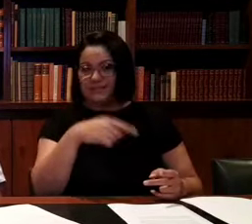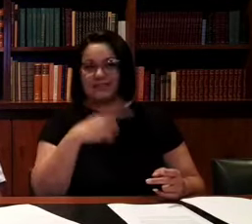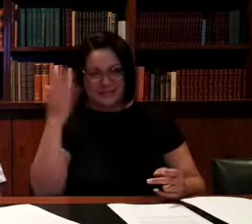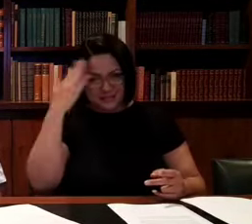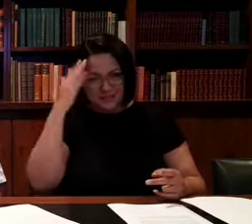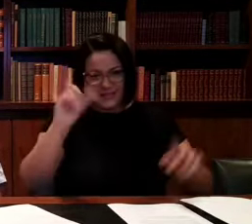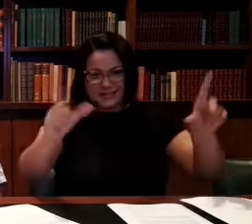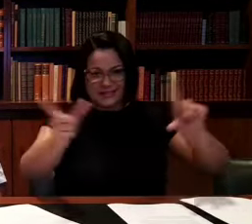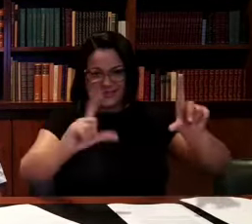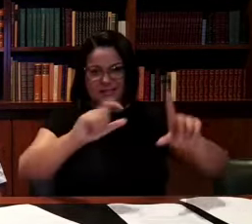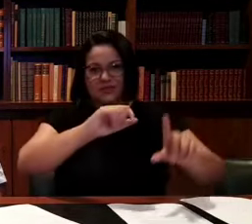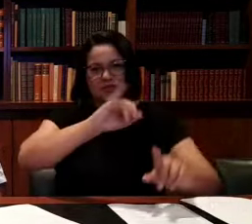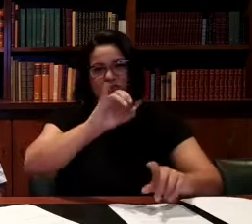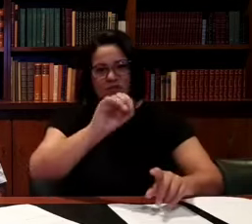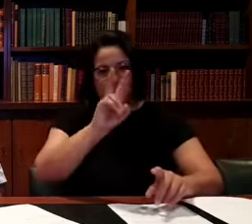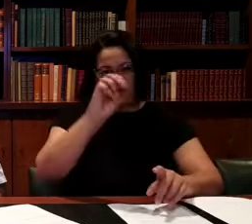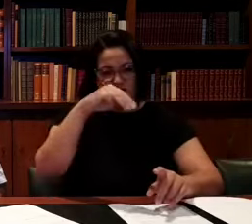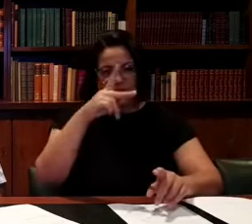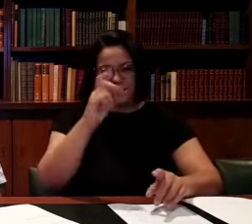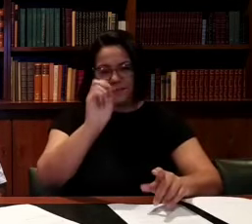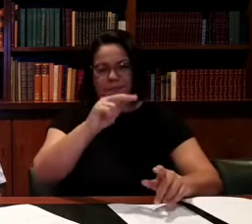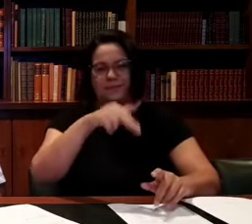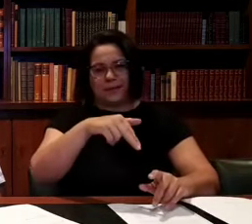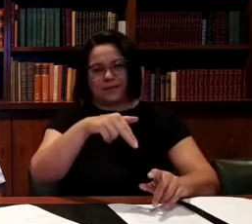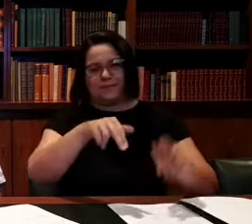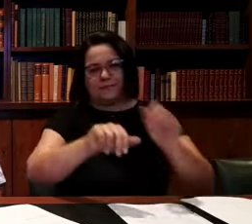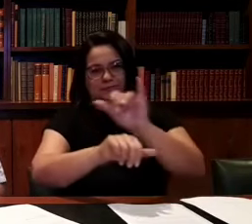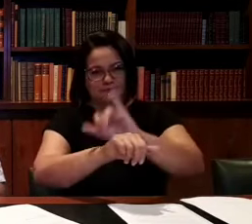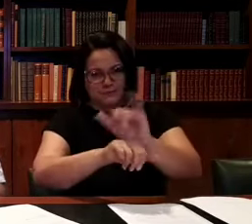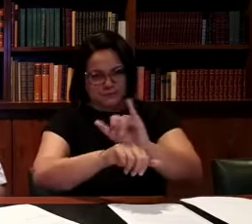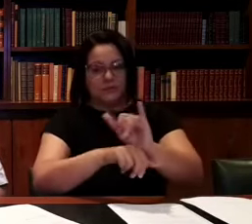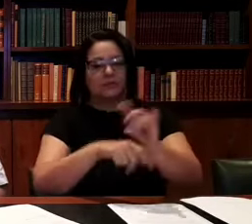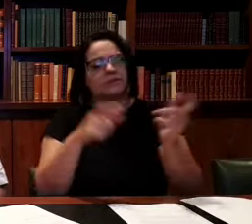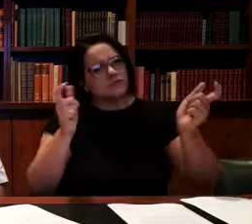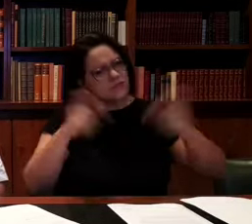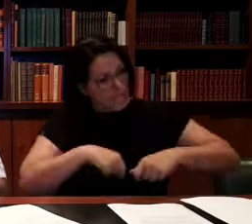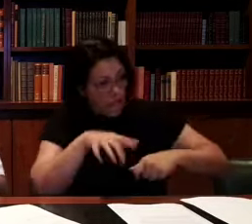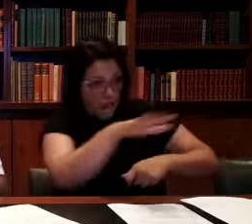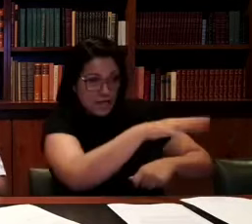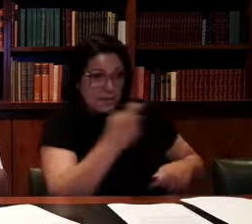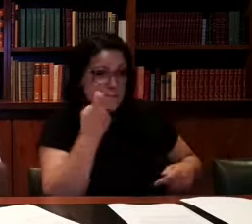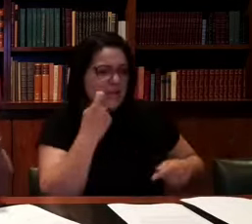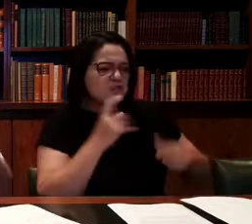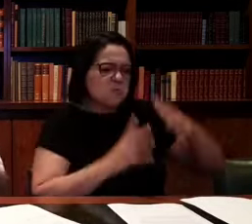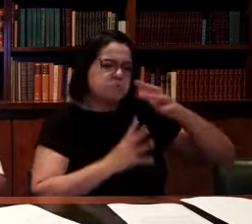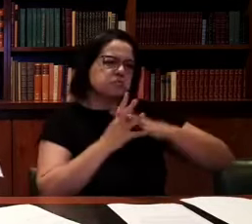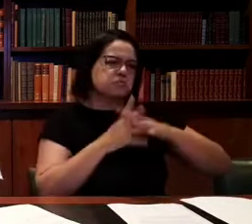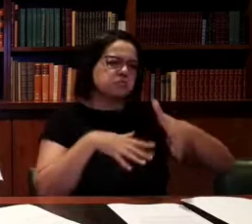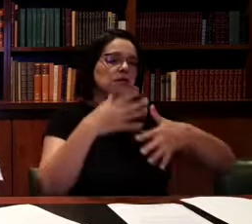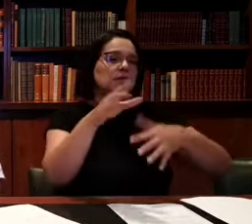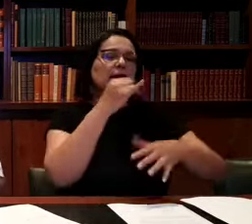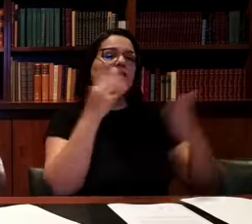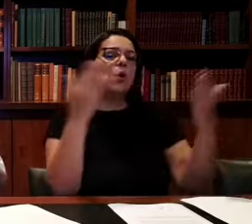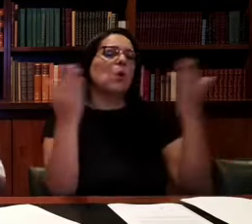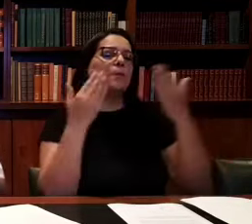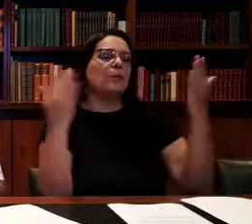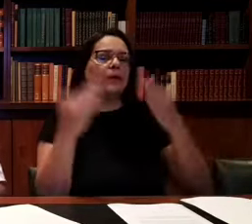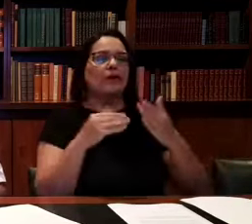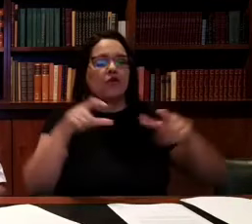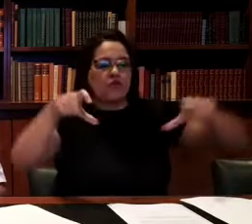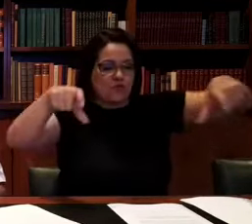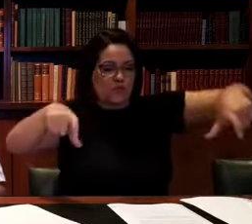equipe porque é uma coisa que nós temos um potencial enorme para crescer no Brasil campo de futebol apresenta uma lâmina